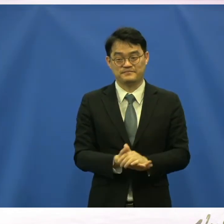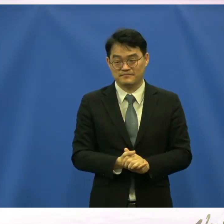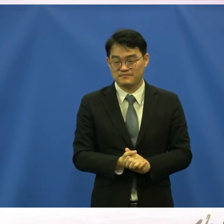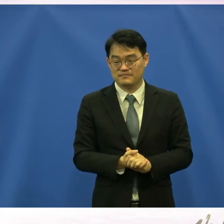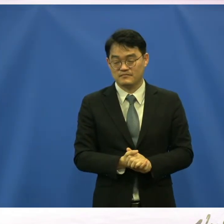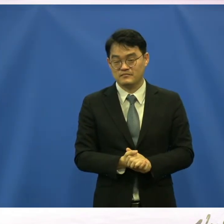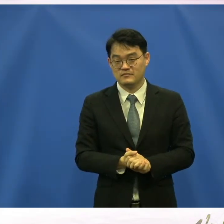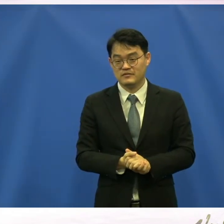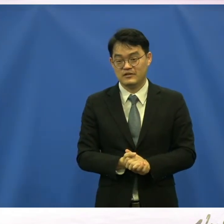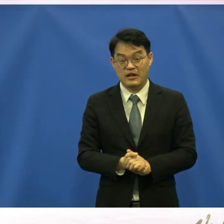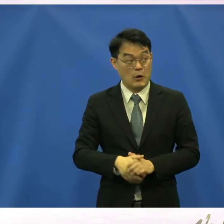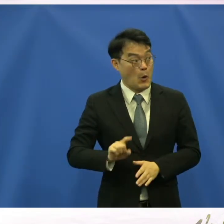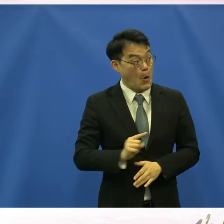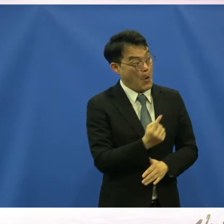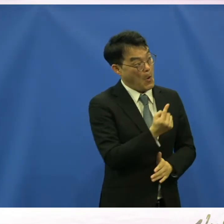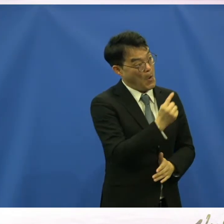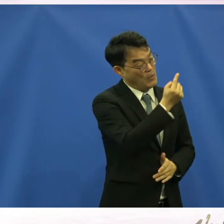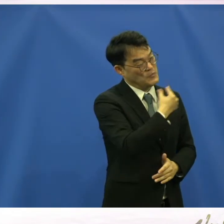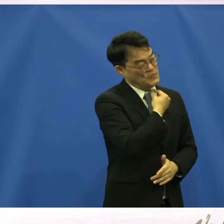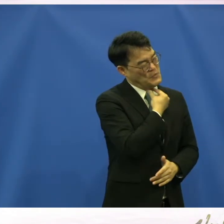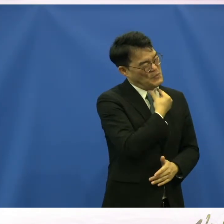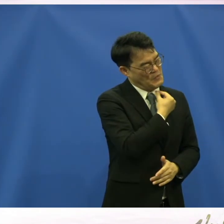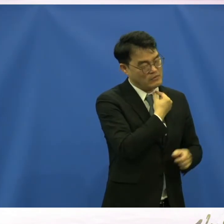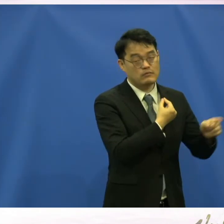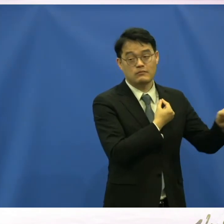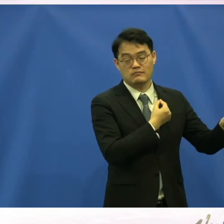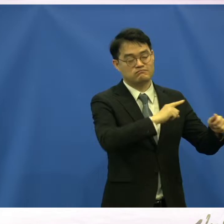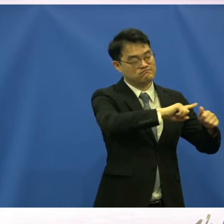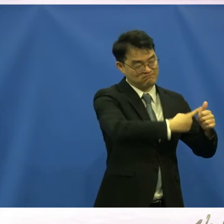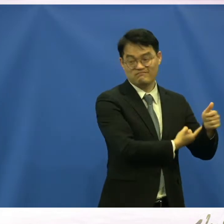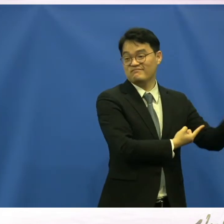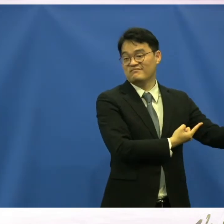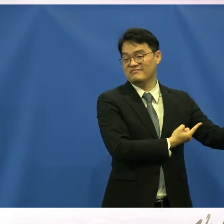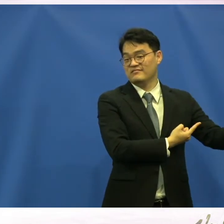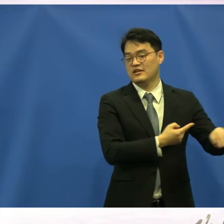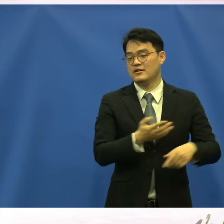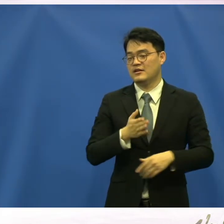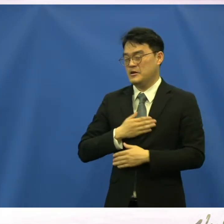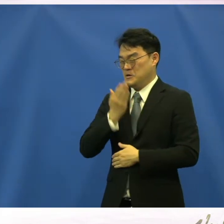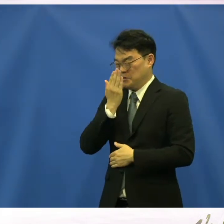높아지고 나는 것은 그냥 저절로 돼요. 그런데 내려가는 거는 힘든 거예요.